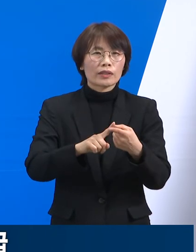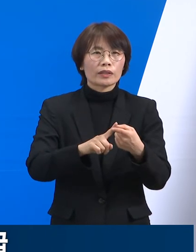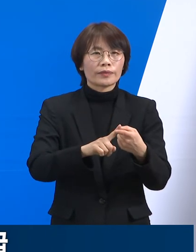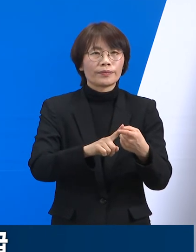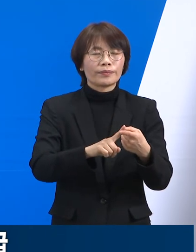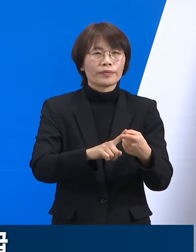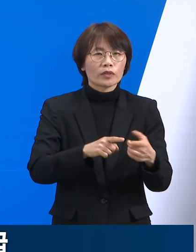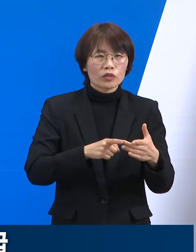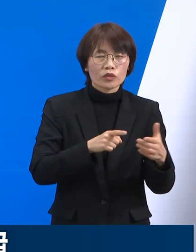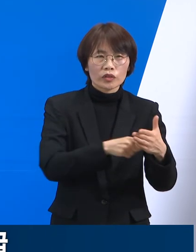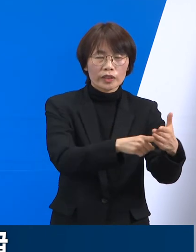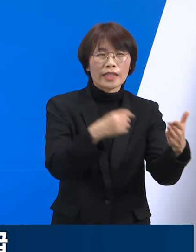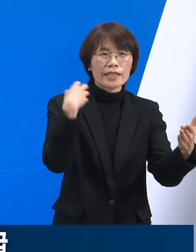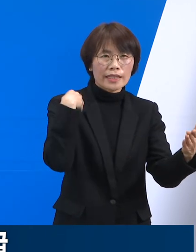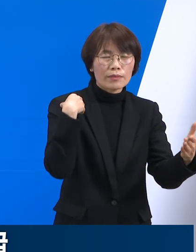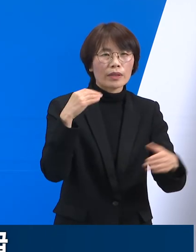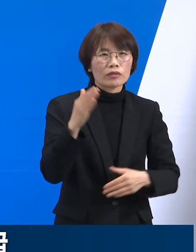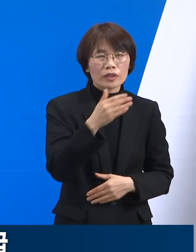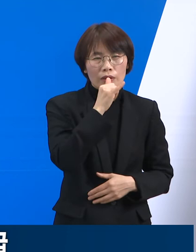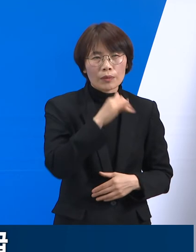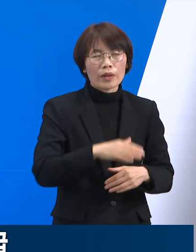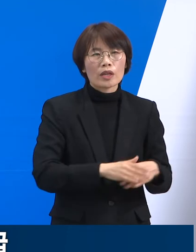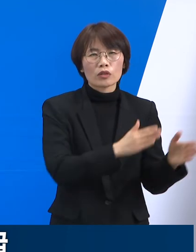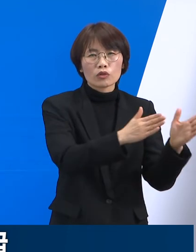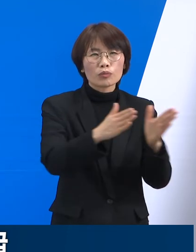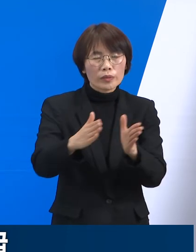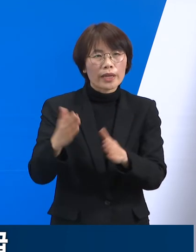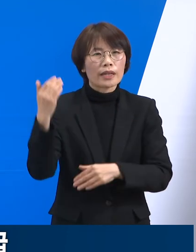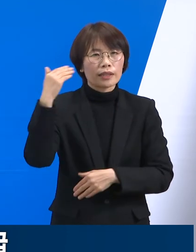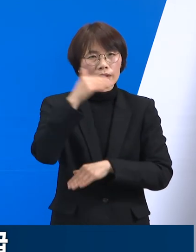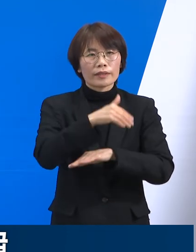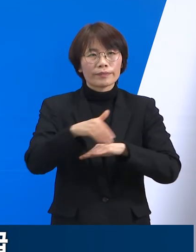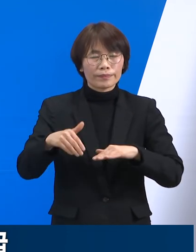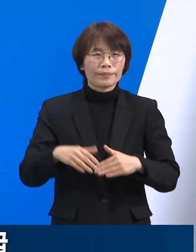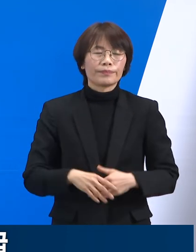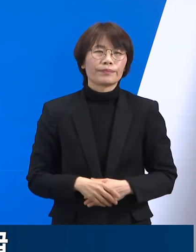재택치료 추진단에서 전담할 수 있도록 준비해 나가고 있습니다.